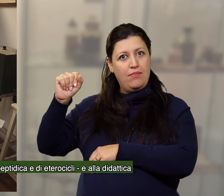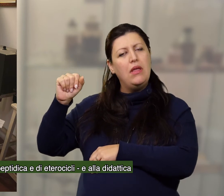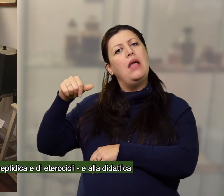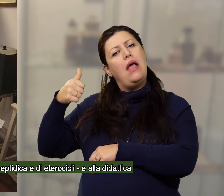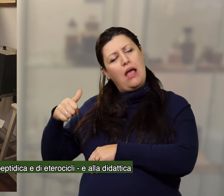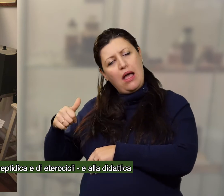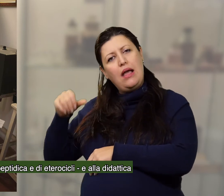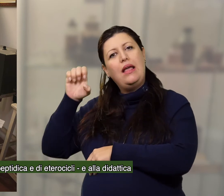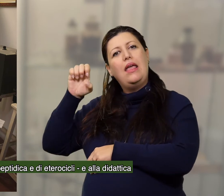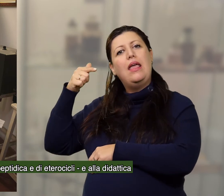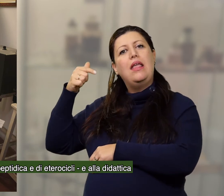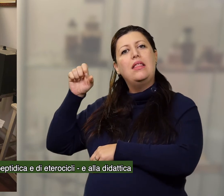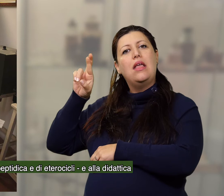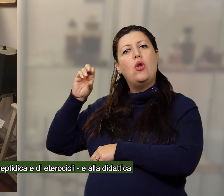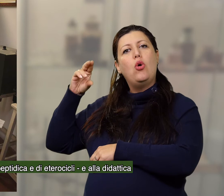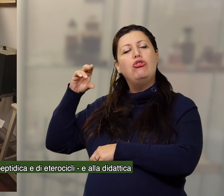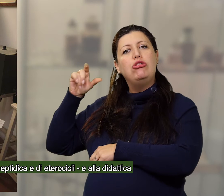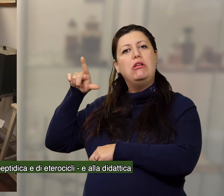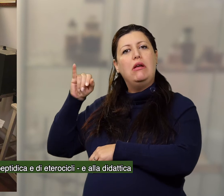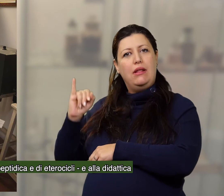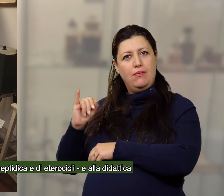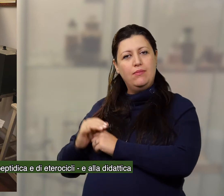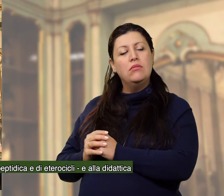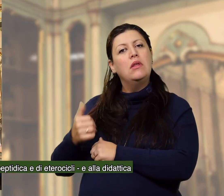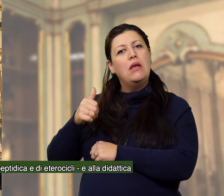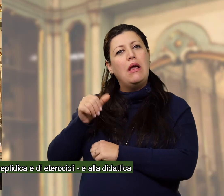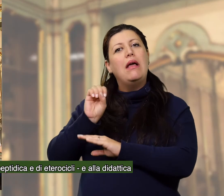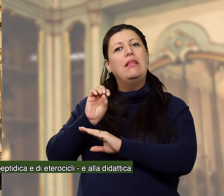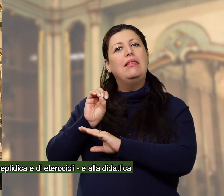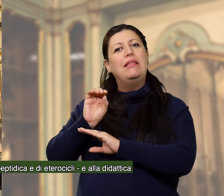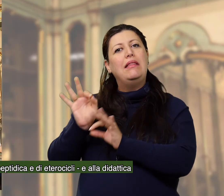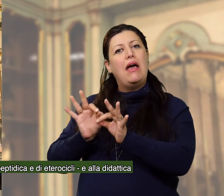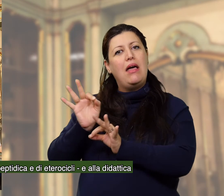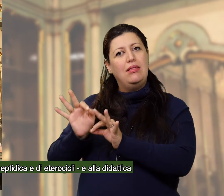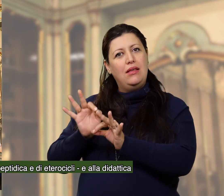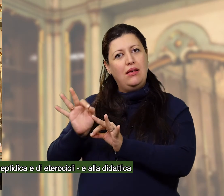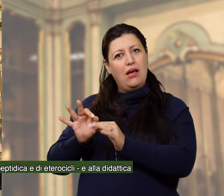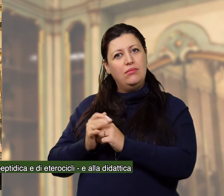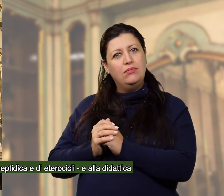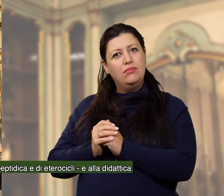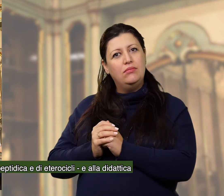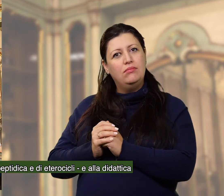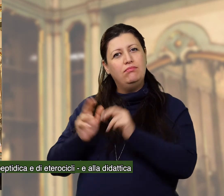e di etero cicli e alla didattica